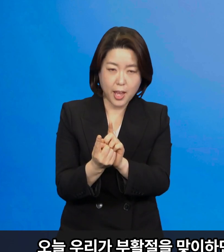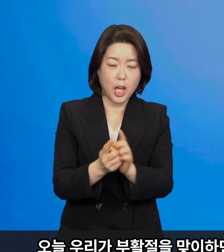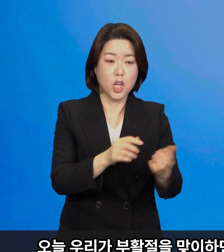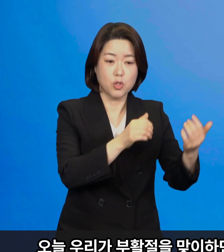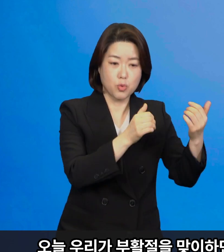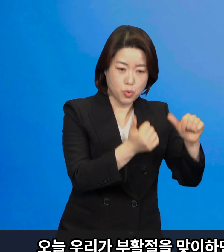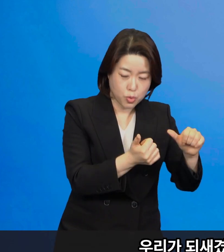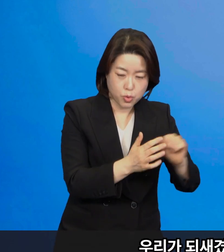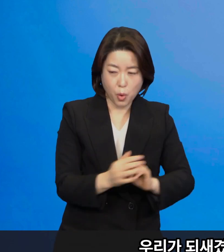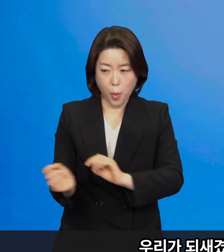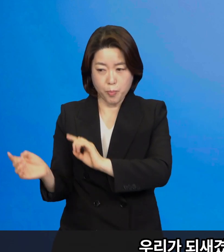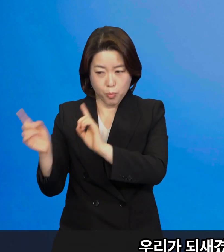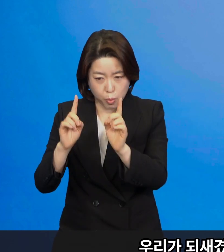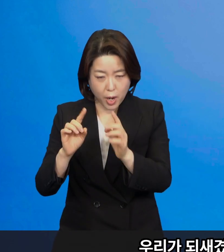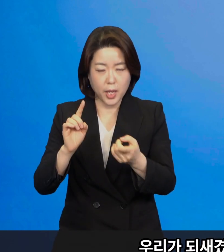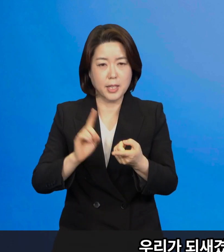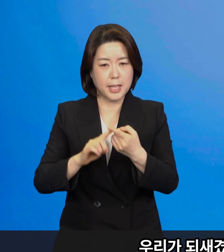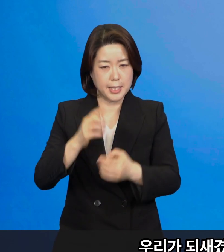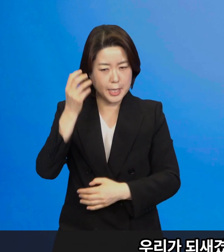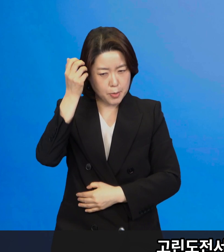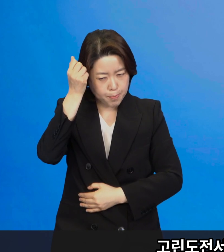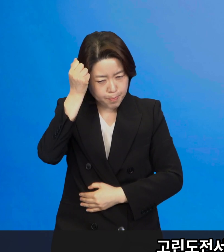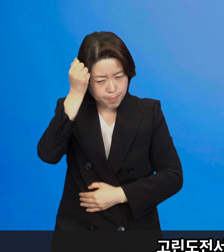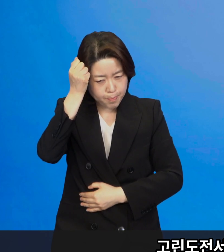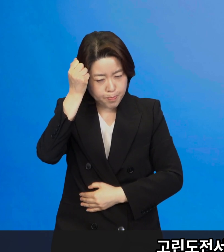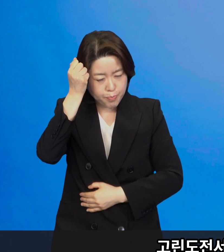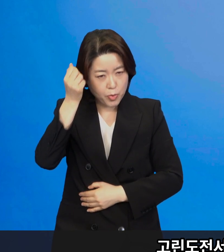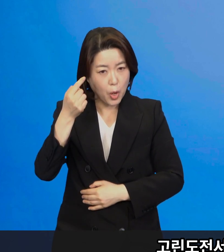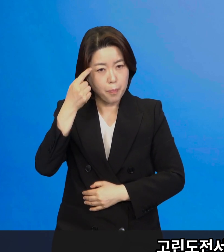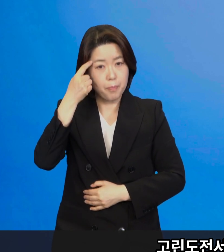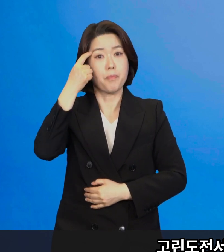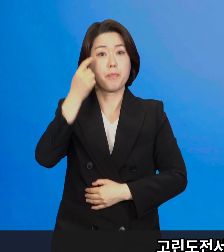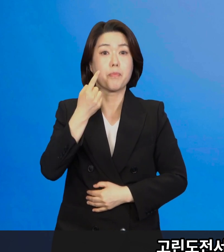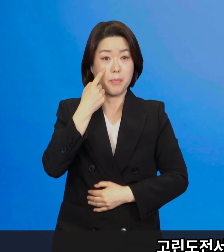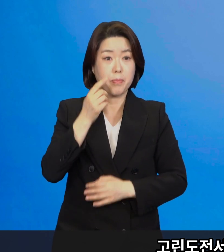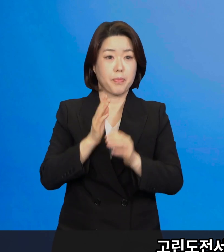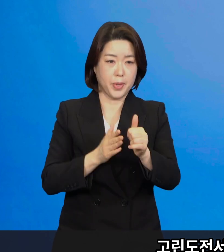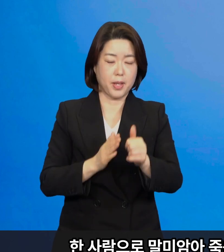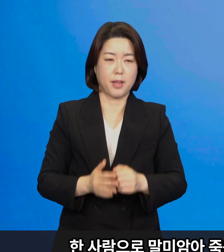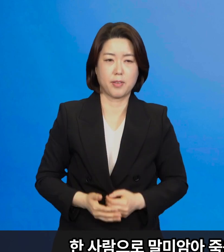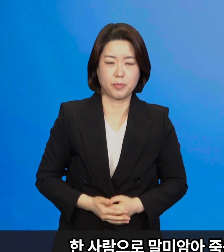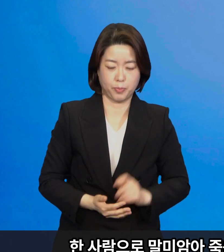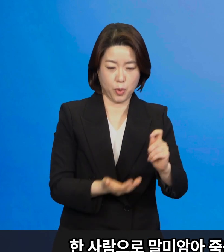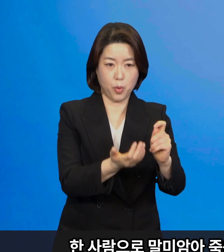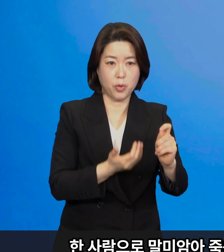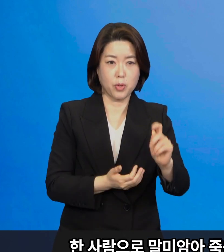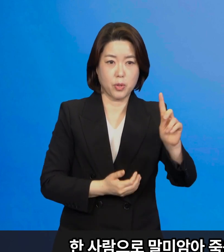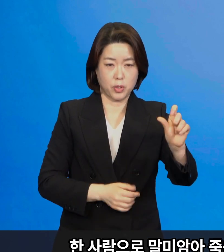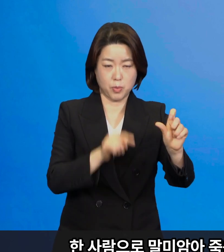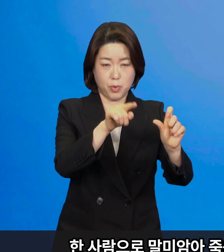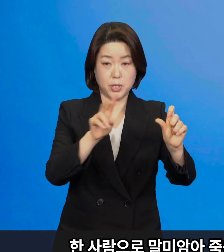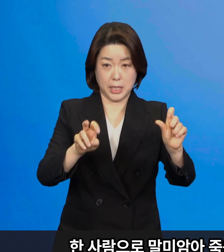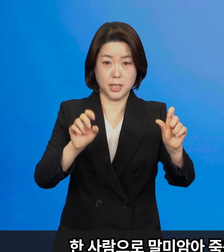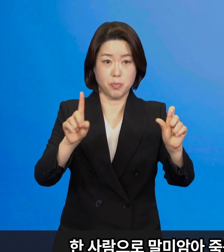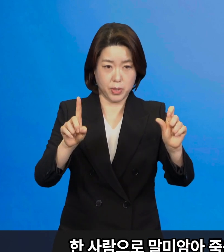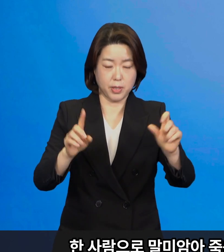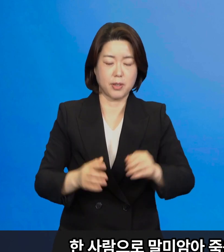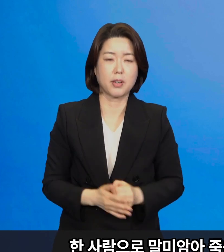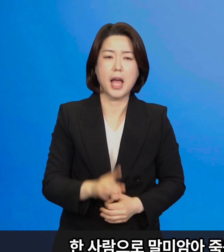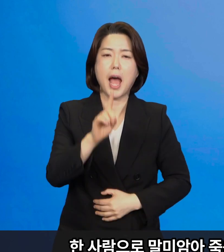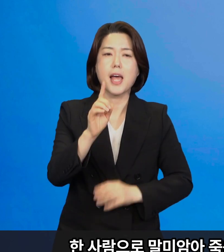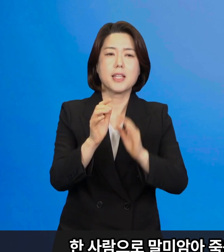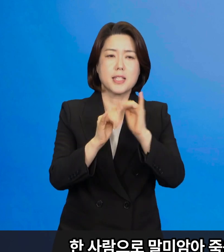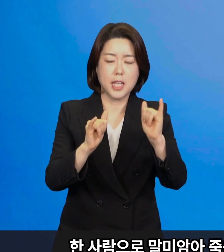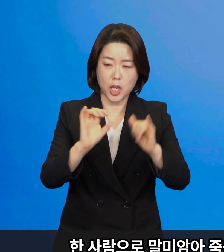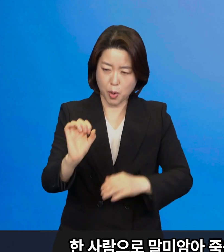대한 메시지를 우리가 되새겼으면 좋겠습니다. 고린도전서 15장 오늘 21절에 한 사람으로 말미암아